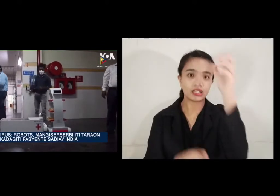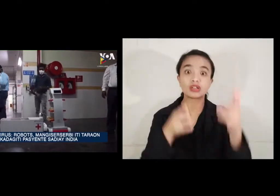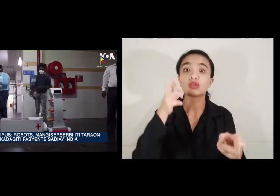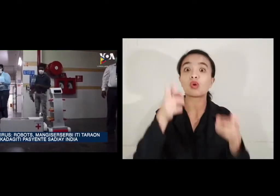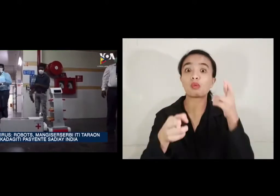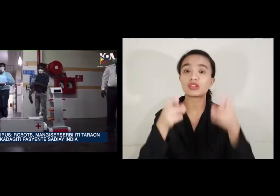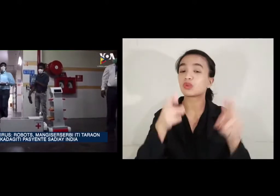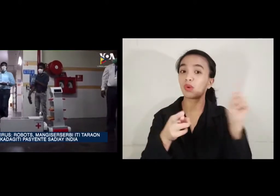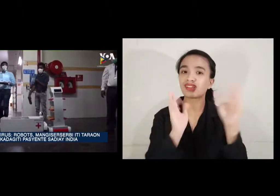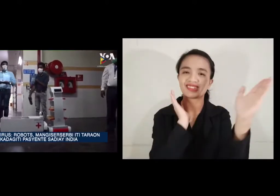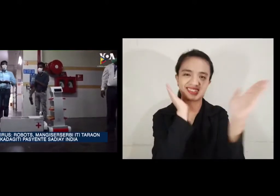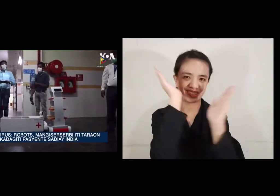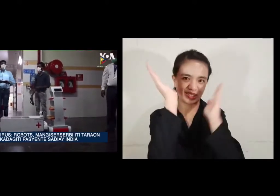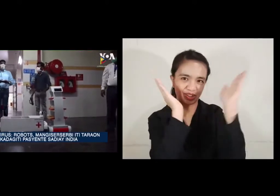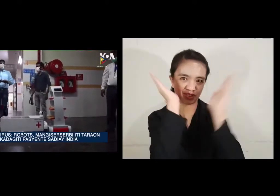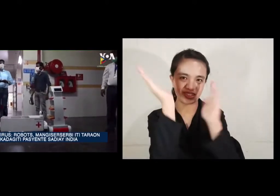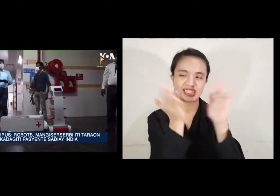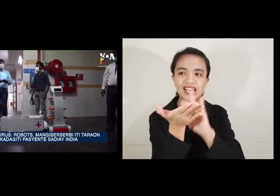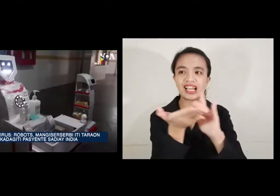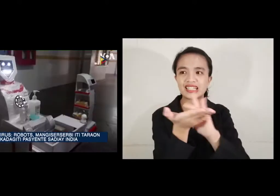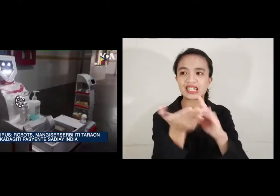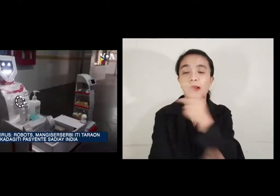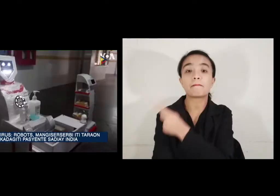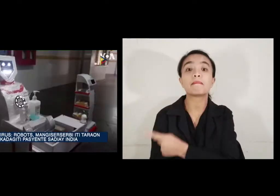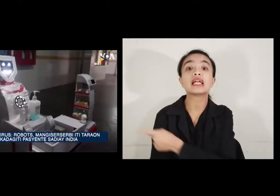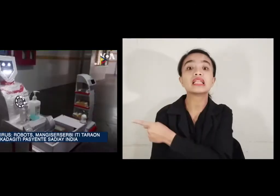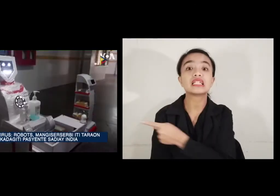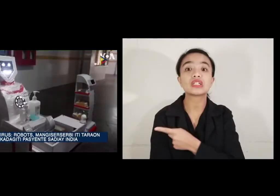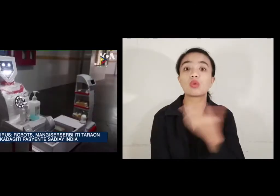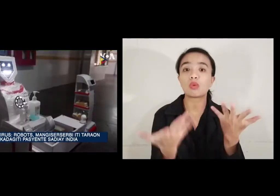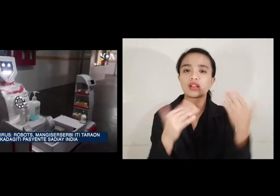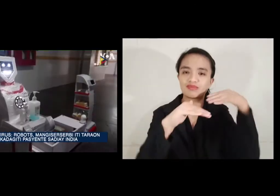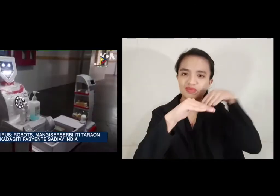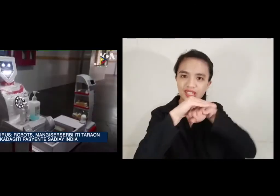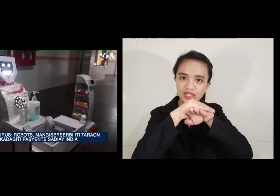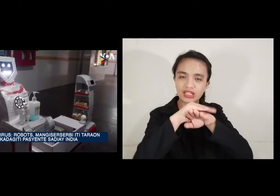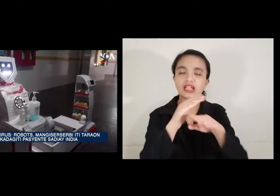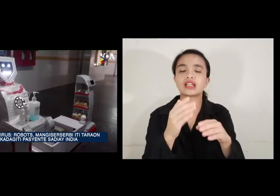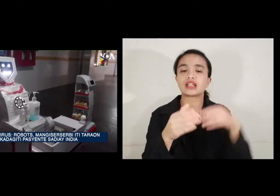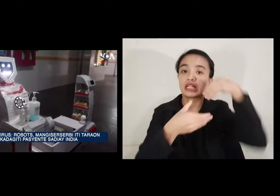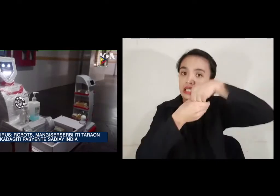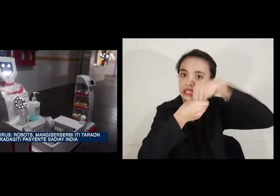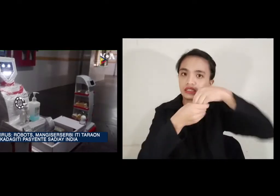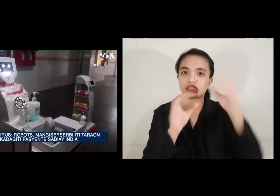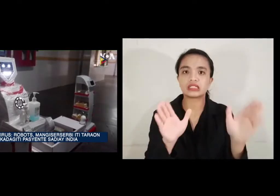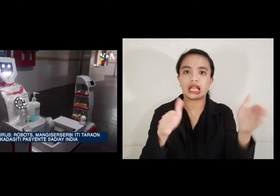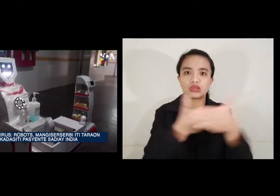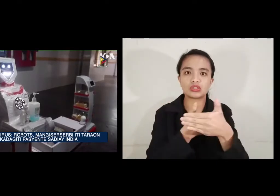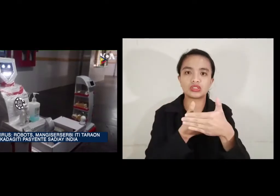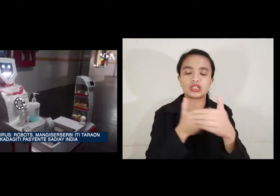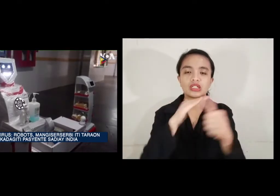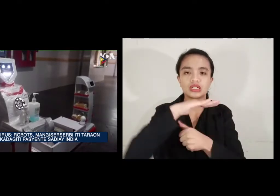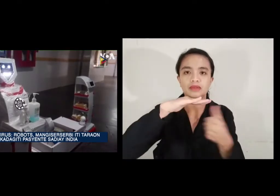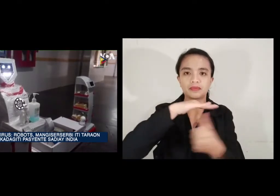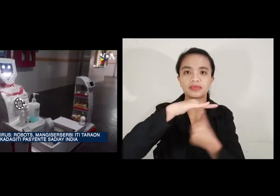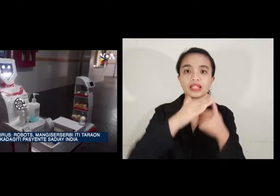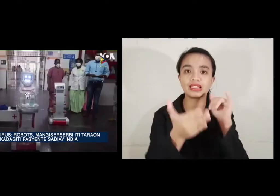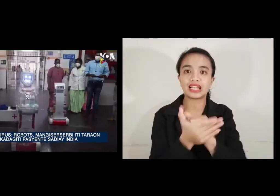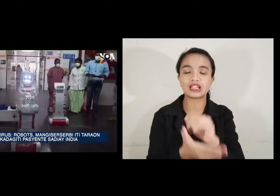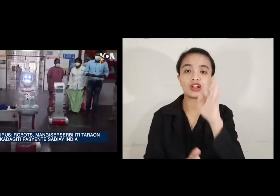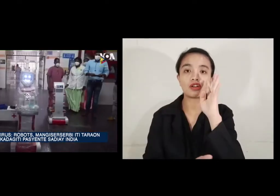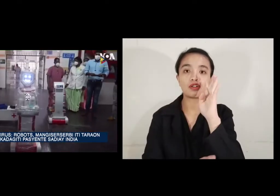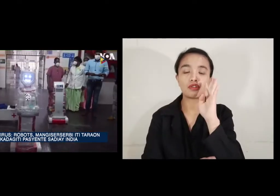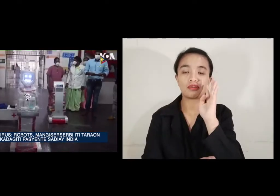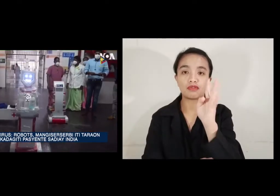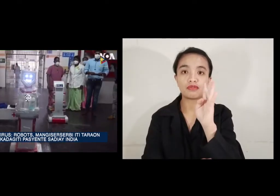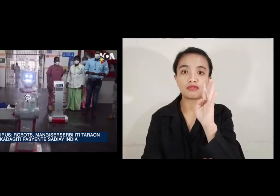amang iserbi iti taraon ken medication kadagiti pasyente, iti uneg ti isolation wards. Itakat na surok 5,000 agasot ti